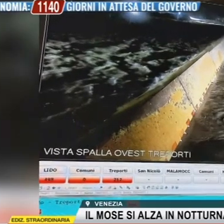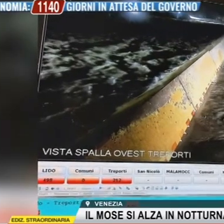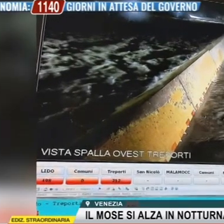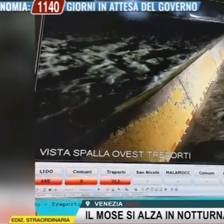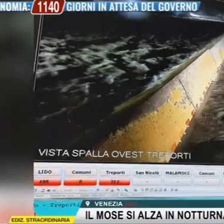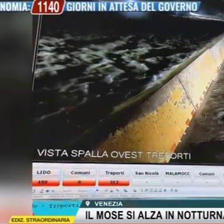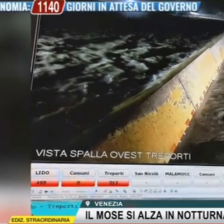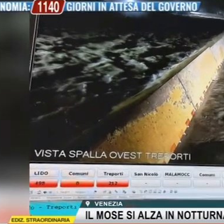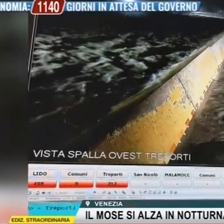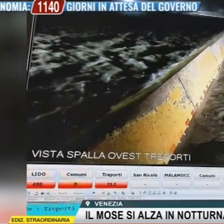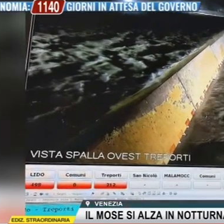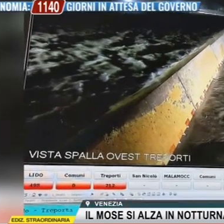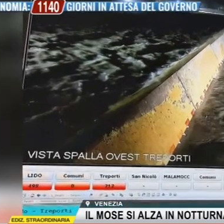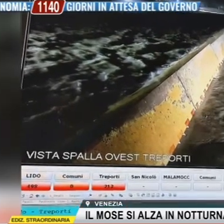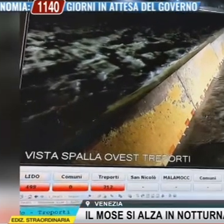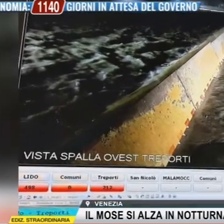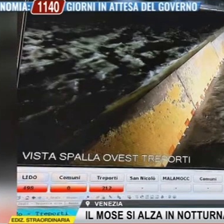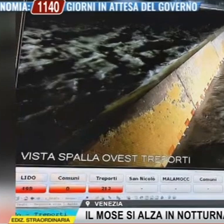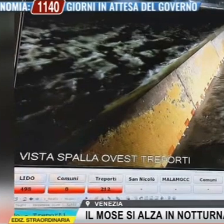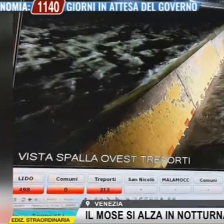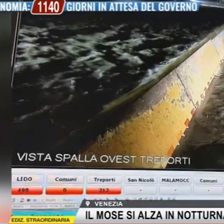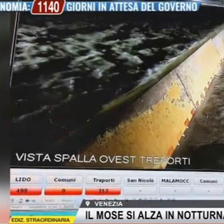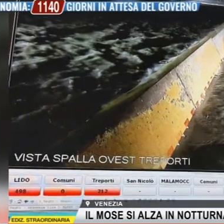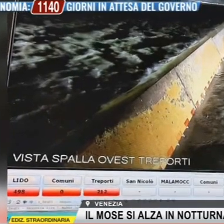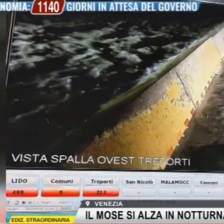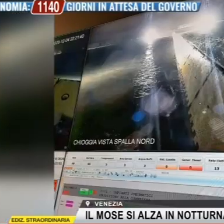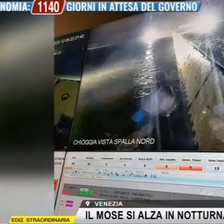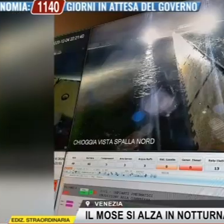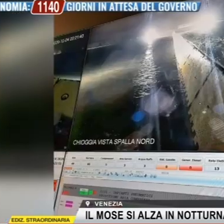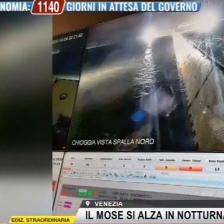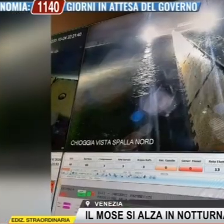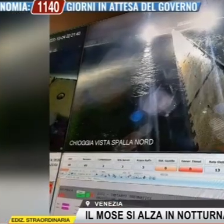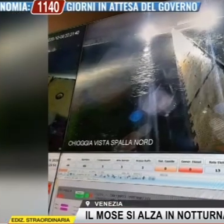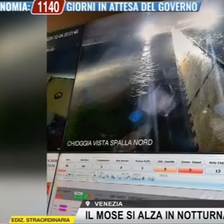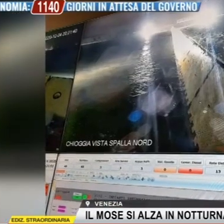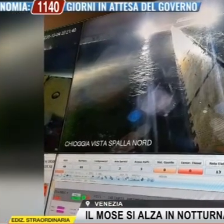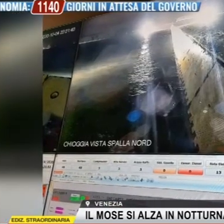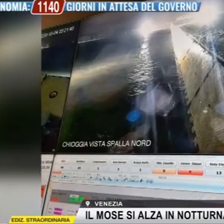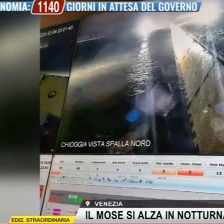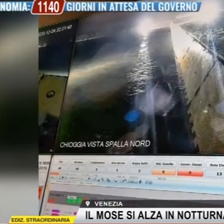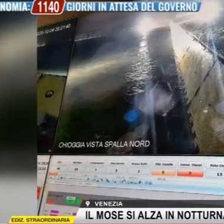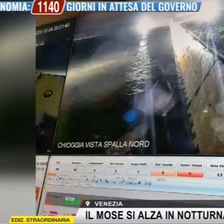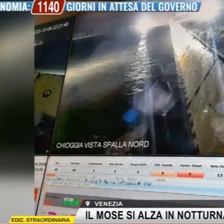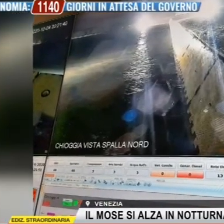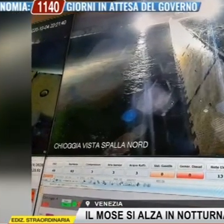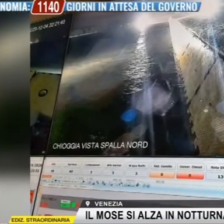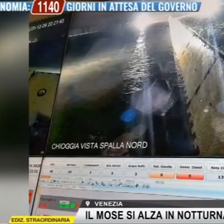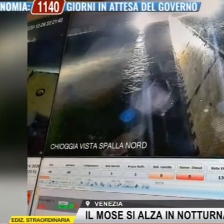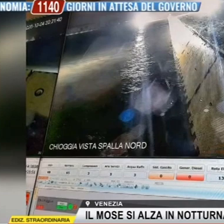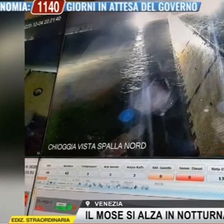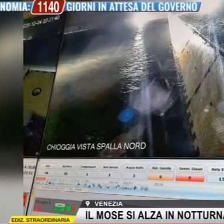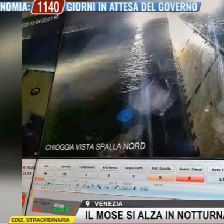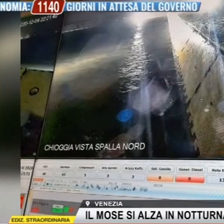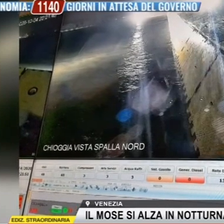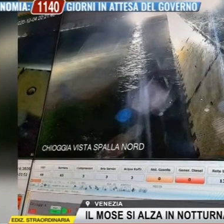fra poco, insomma verso l'ora di pranzo, quindi fra poco, per poi riaprirsi nel pomeriggio, ma tutto sta a vedere quello che sarà la situazione